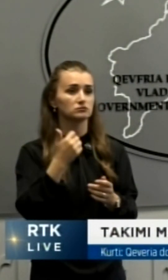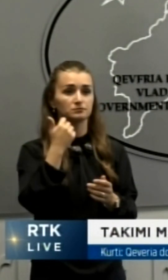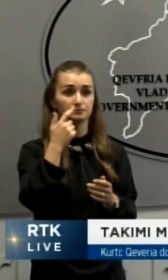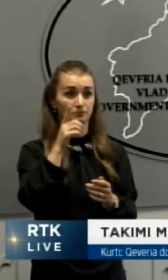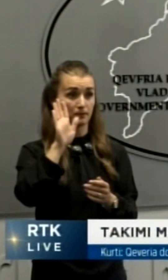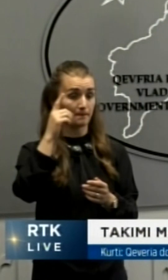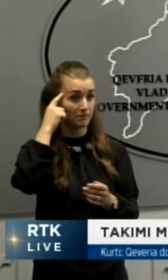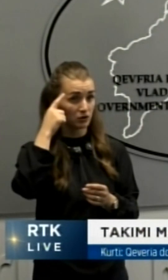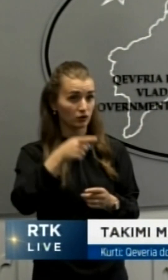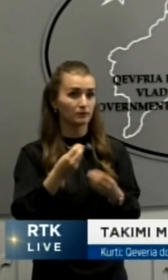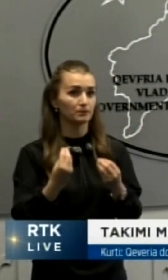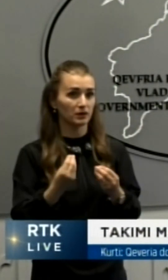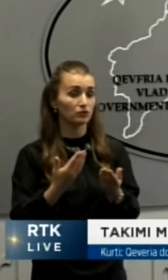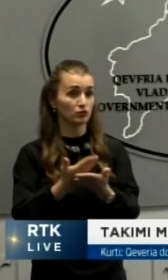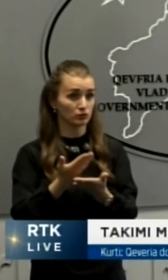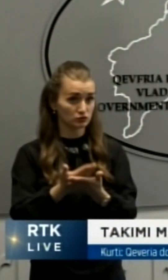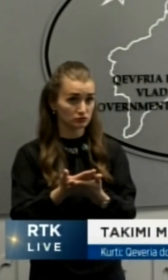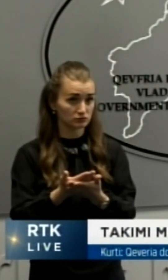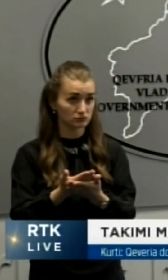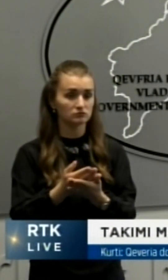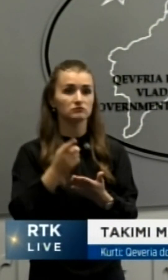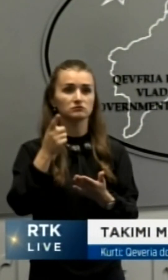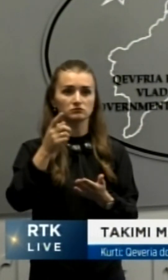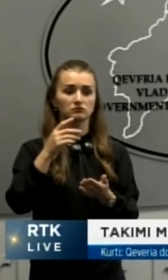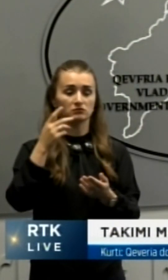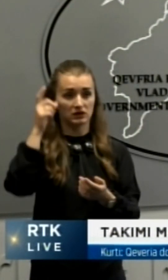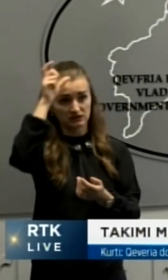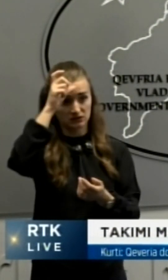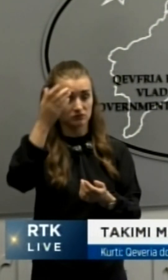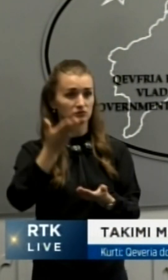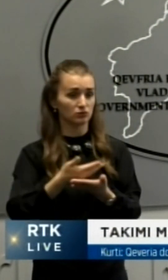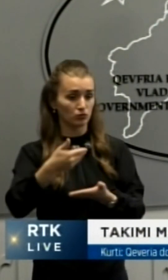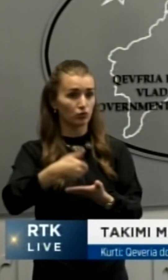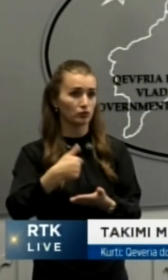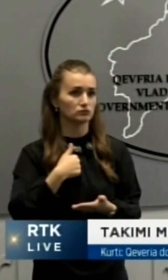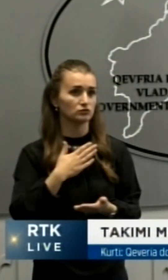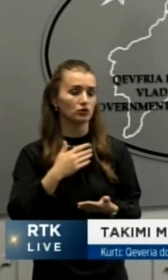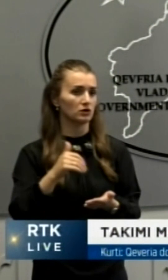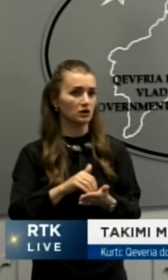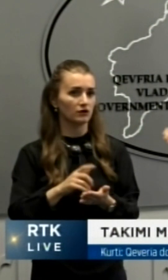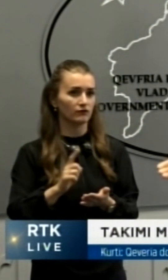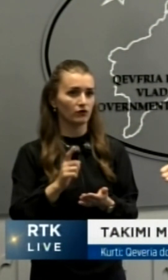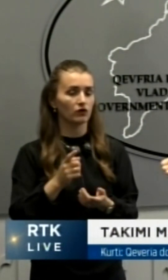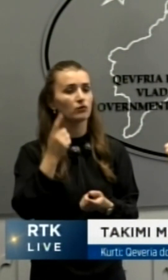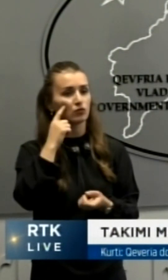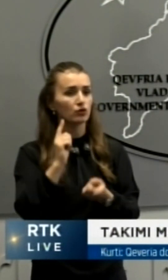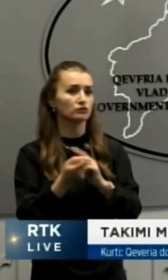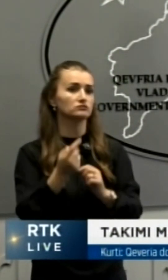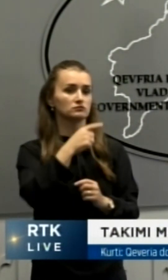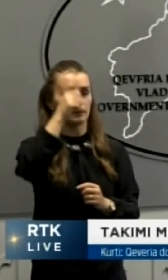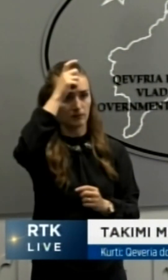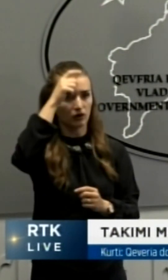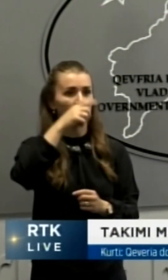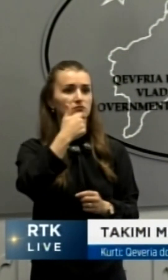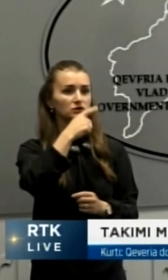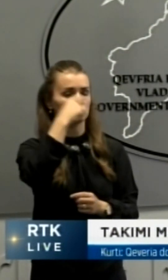duhur, në vend se t'i propozohet për serbët në Kosovë në Parisin Berlin, t'ia propozoj Beogradit për